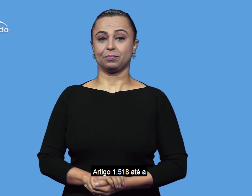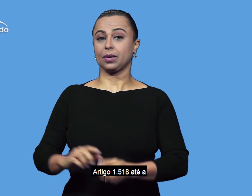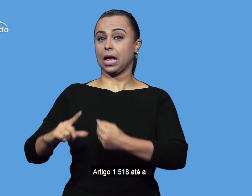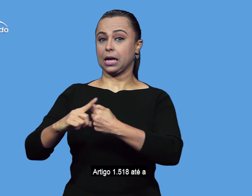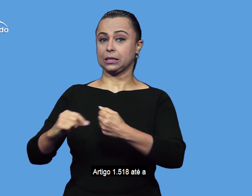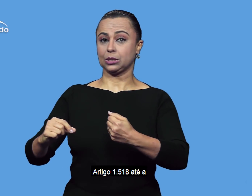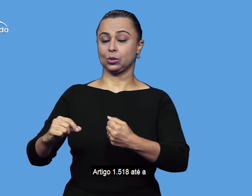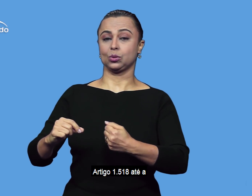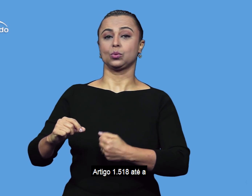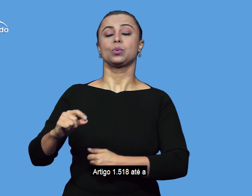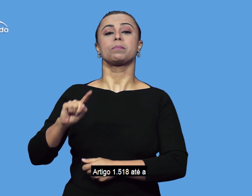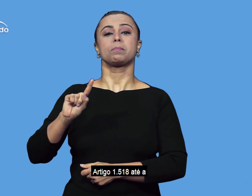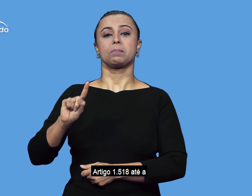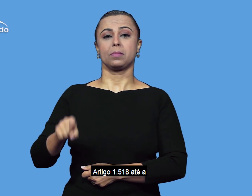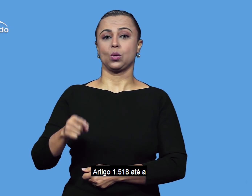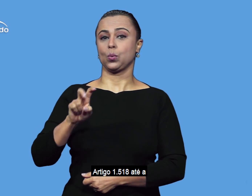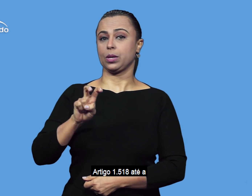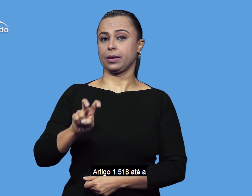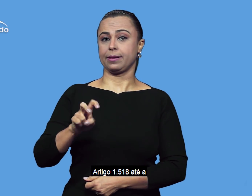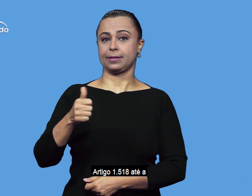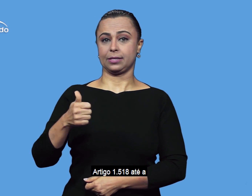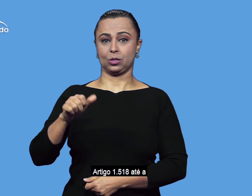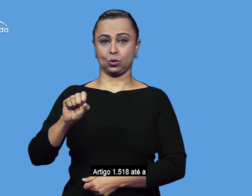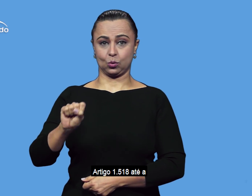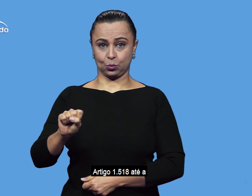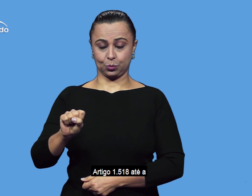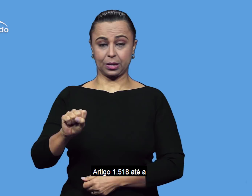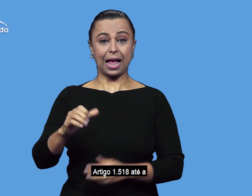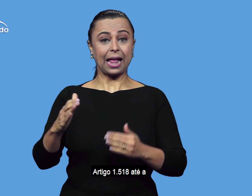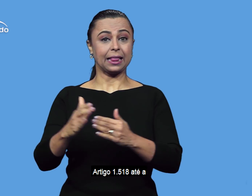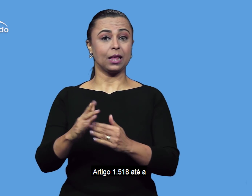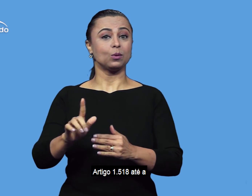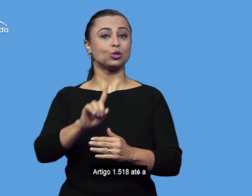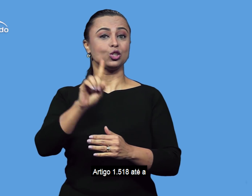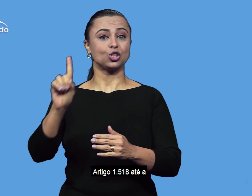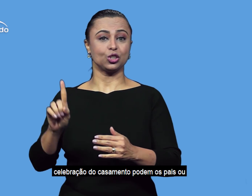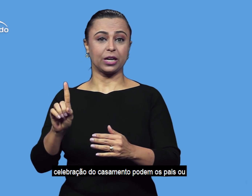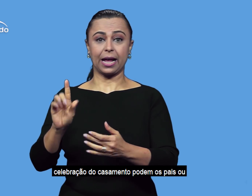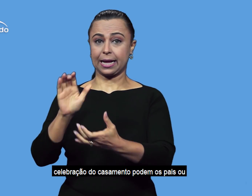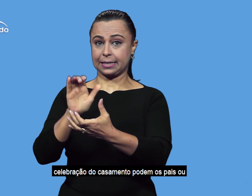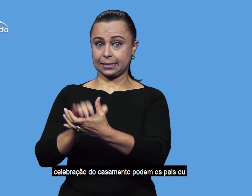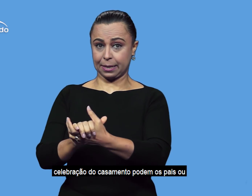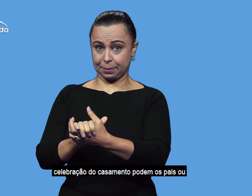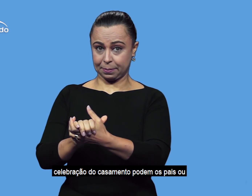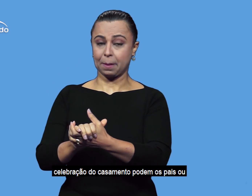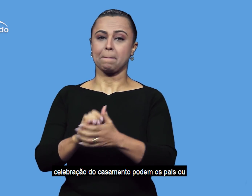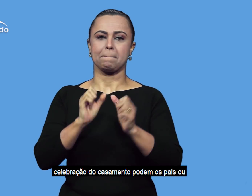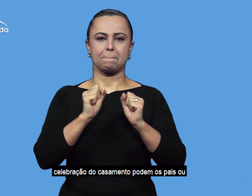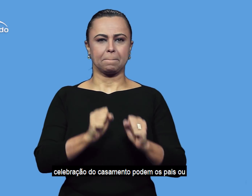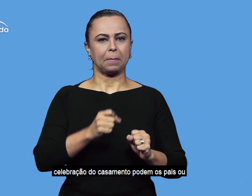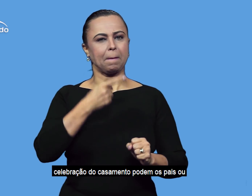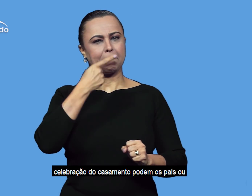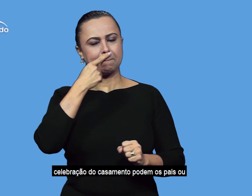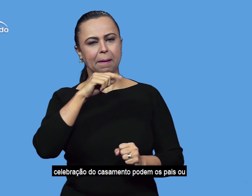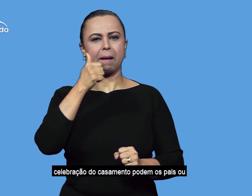artigo 1.518 até a celebração do casamento podem os pais ou